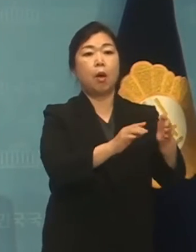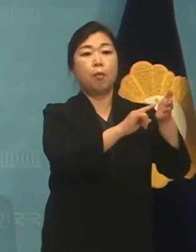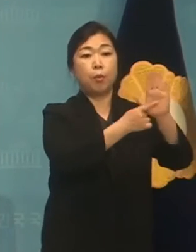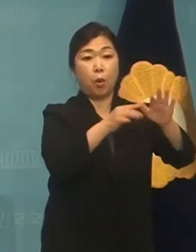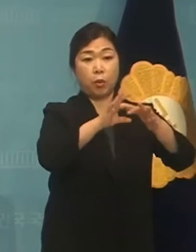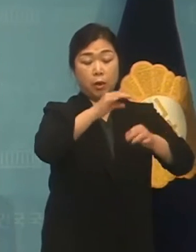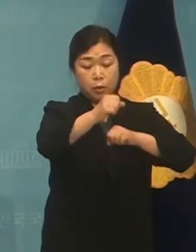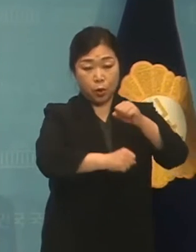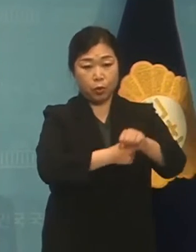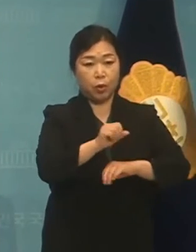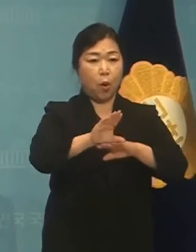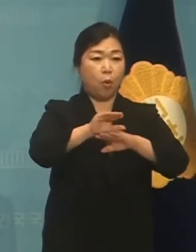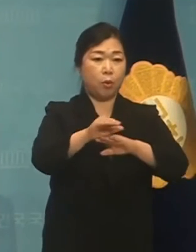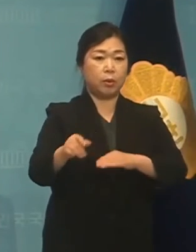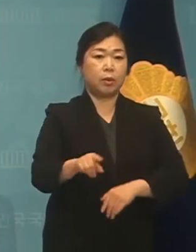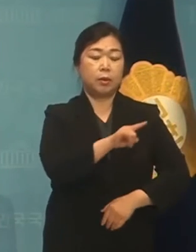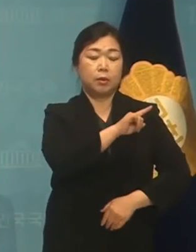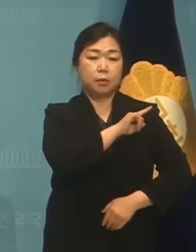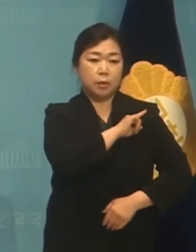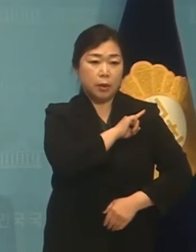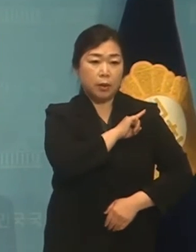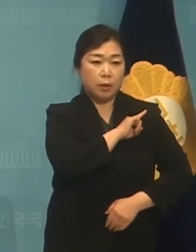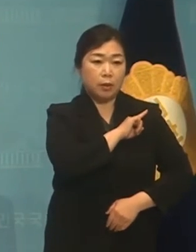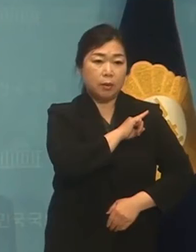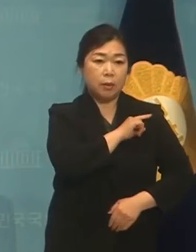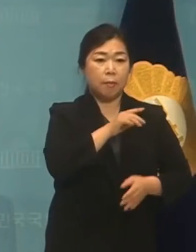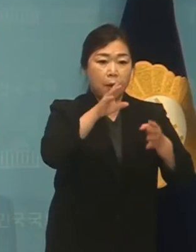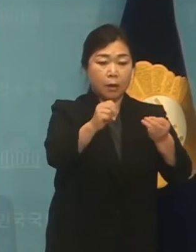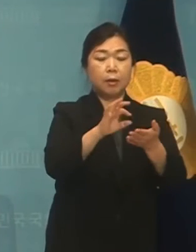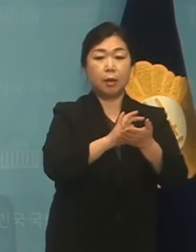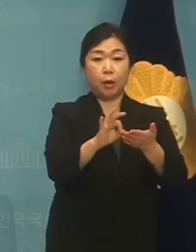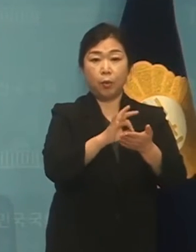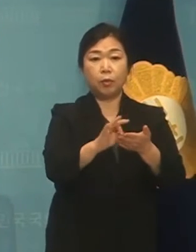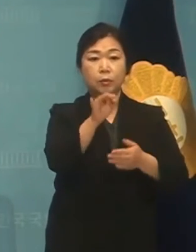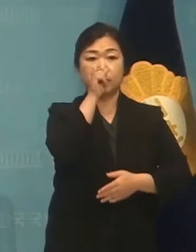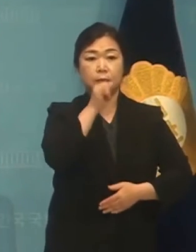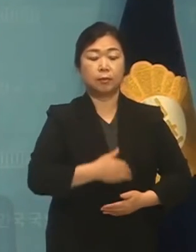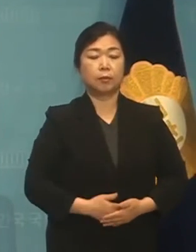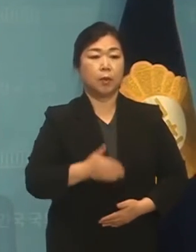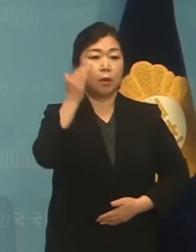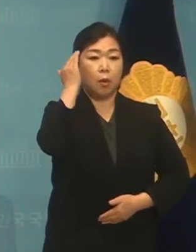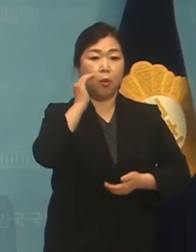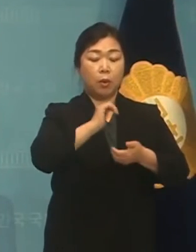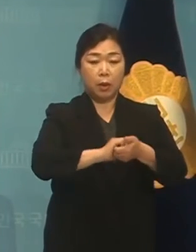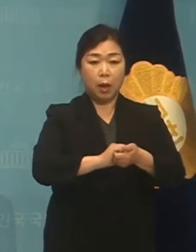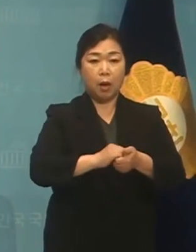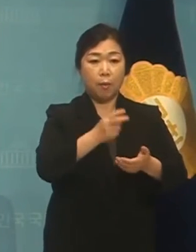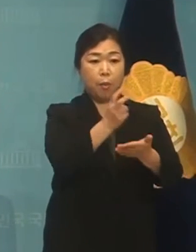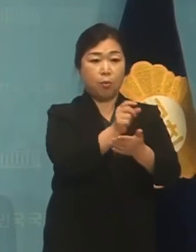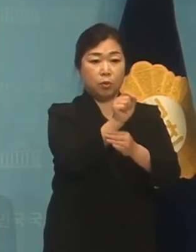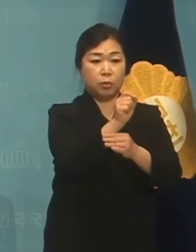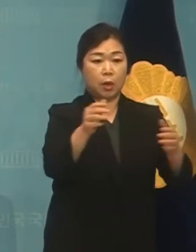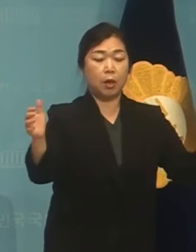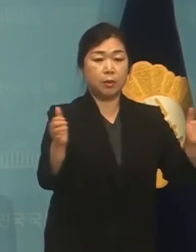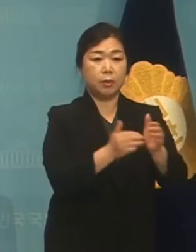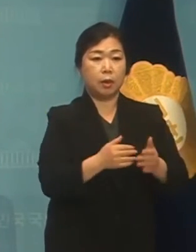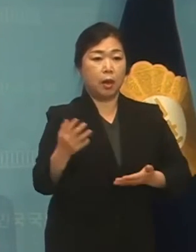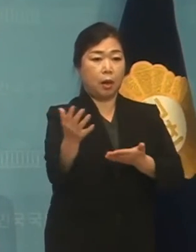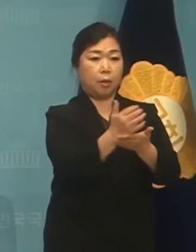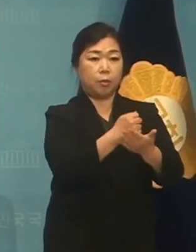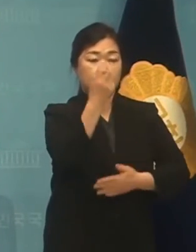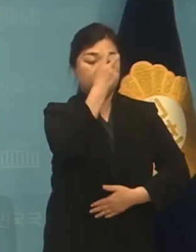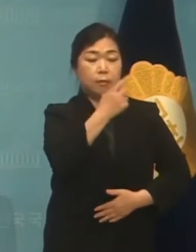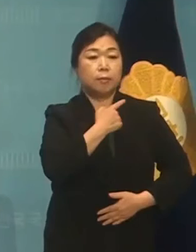자유는 언론에서 가장 폭넓게 적용됩니다. 청와대와 법무부까지 압수수색했던